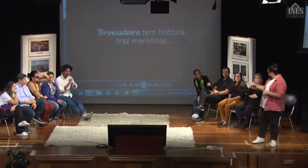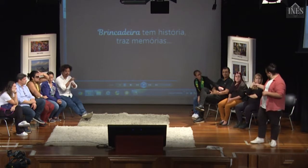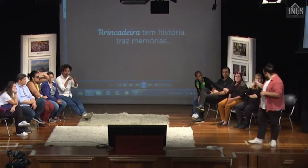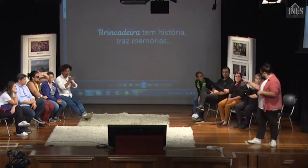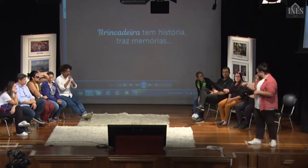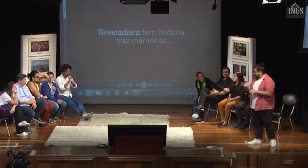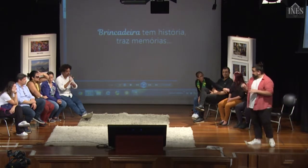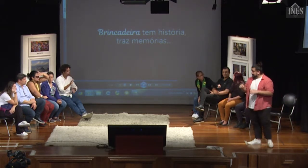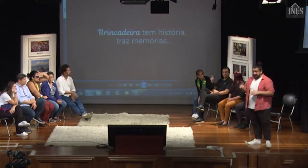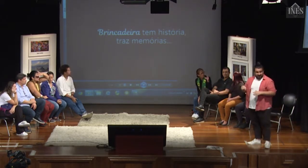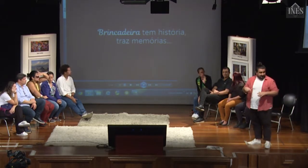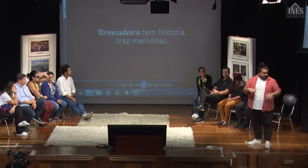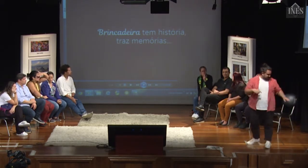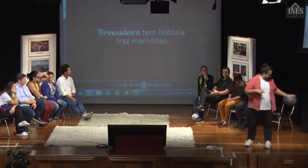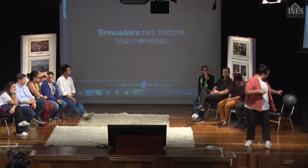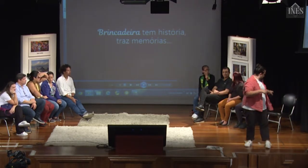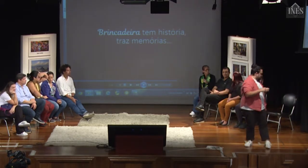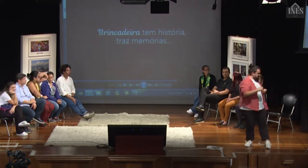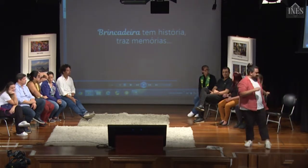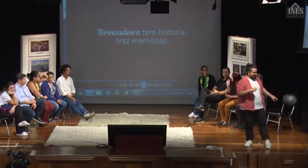Ah, o Marcelo vai ajudar a gente aqui também.